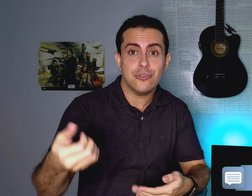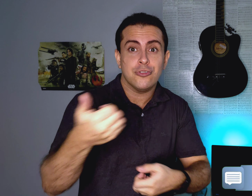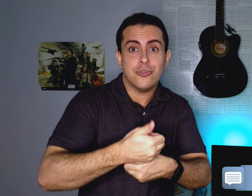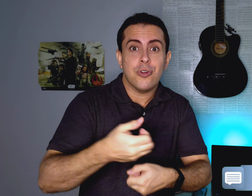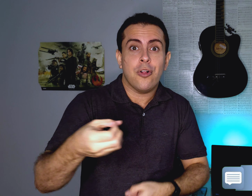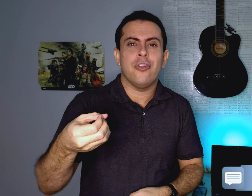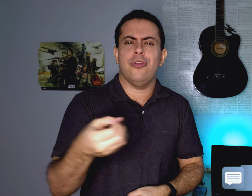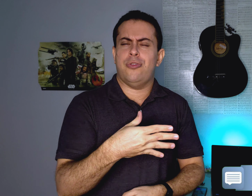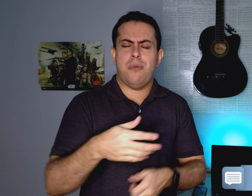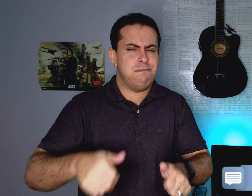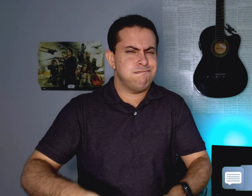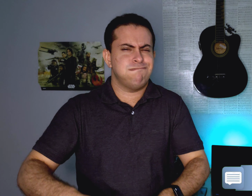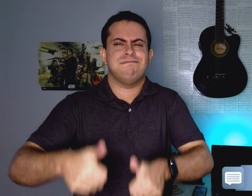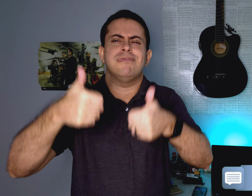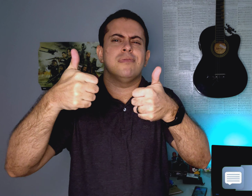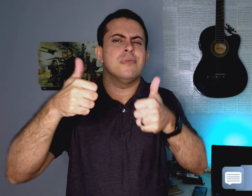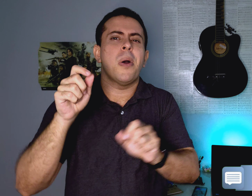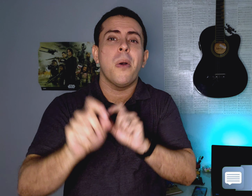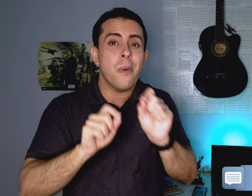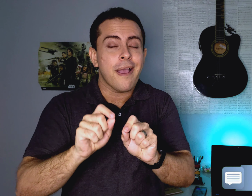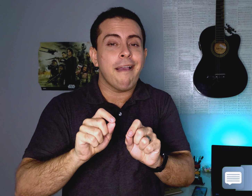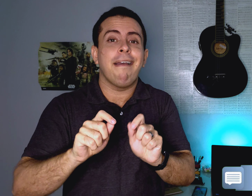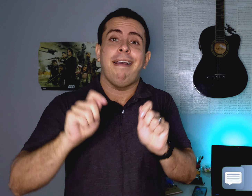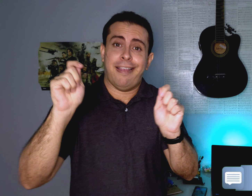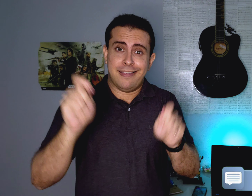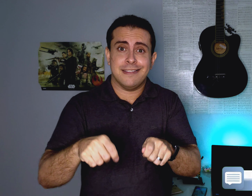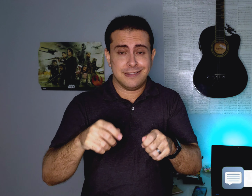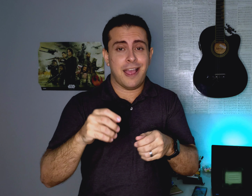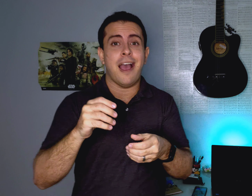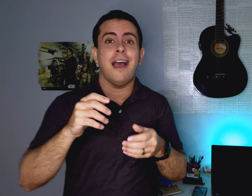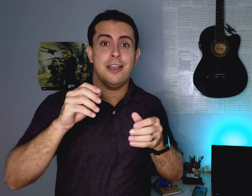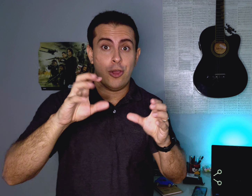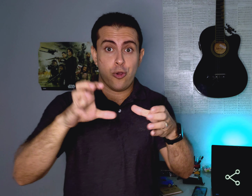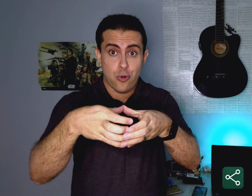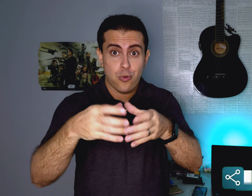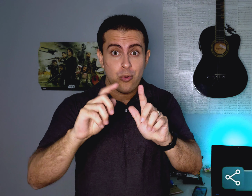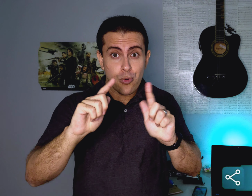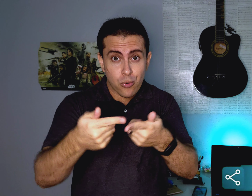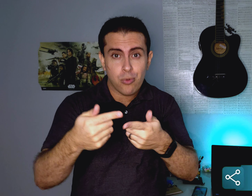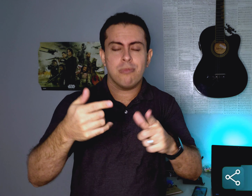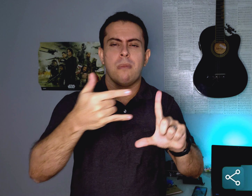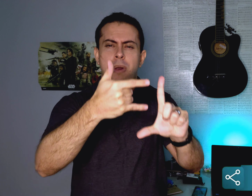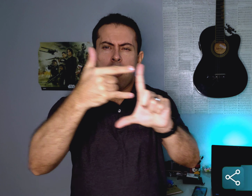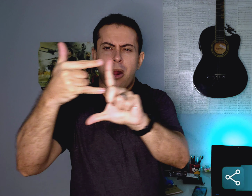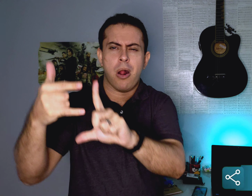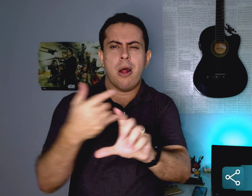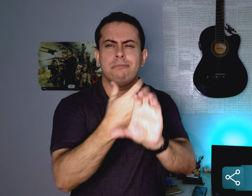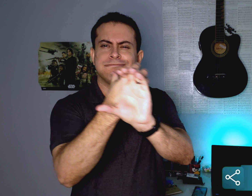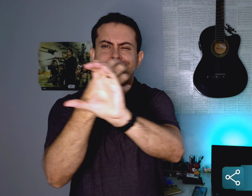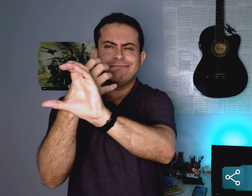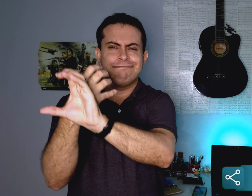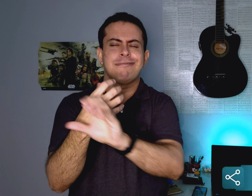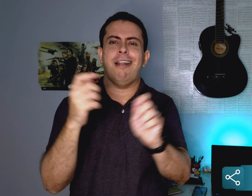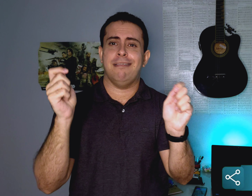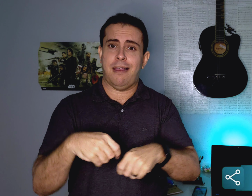agora surgiu uma atualização que melhorou o aplicativo mais ainda, que é a possibilidade de você fazer as chamadas de vídeo com mais de uma